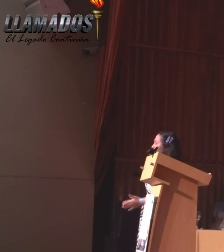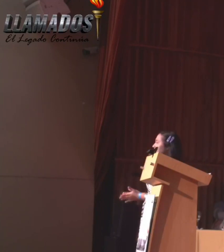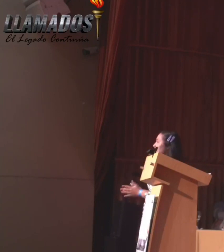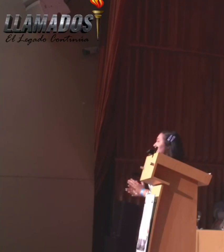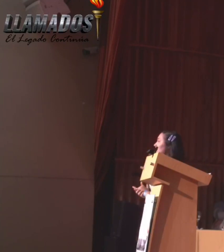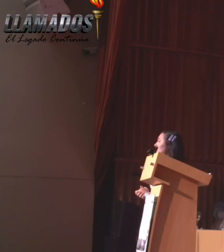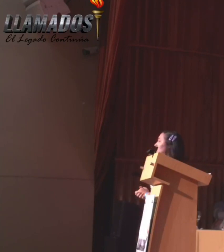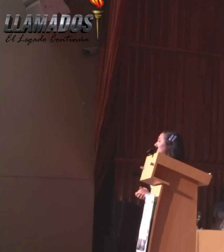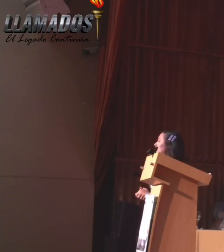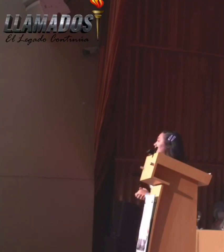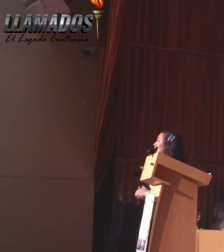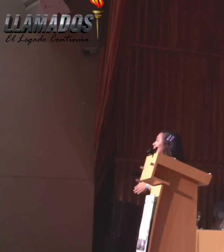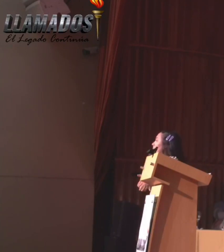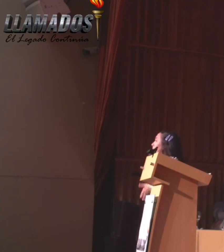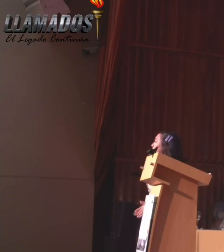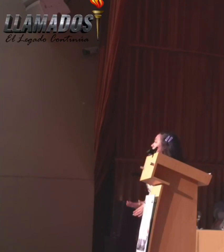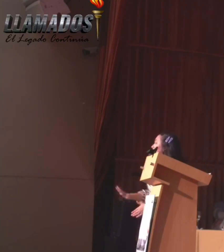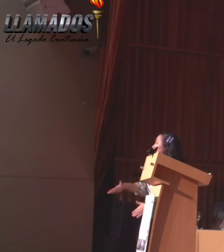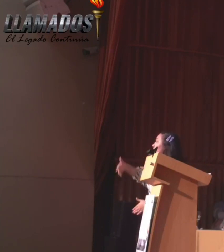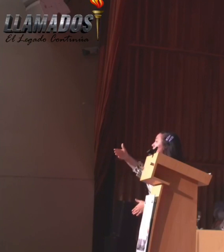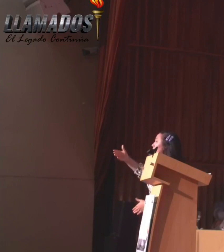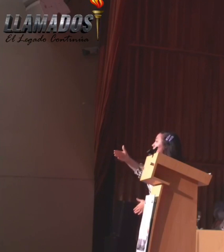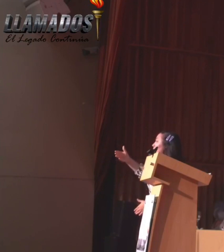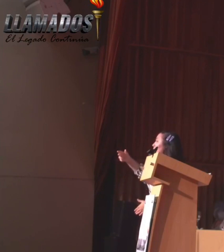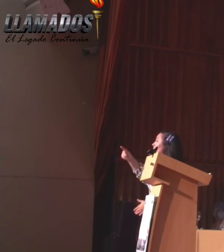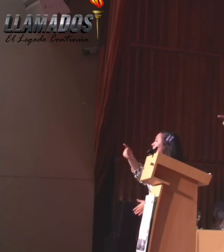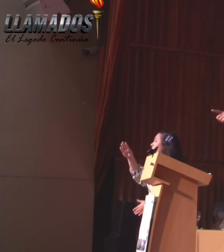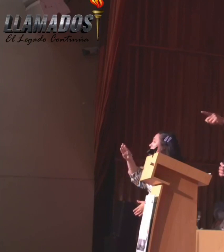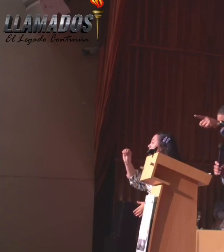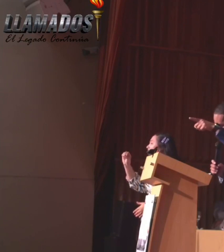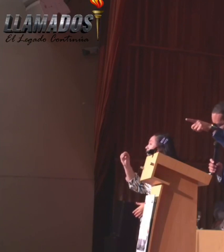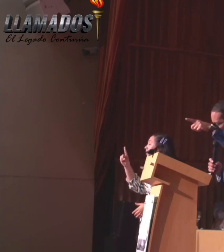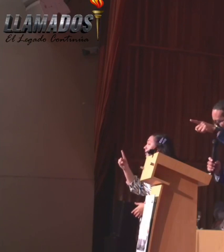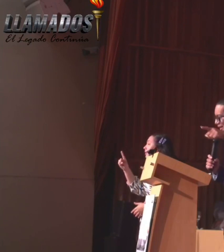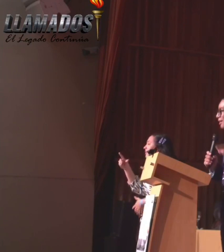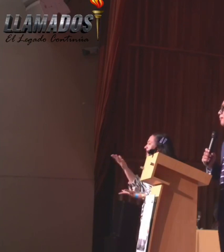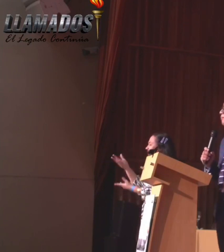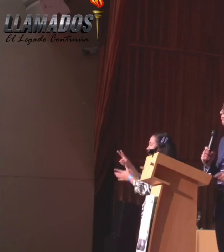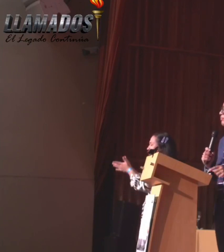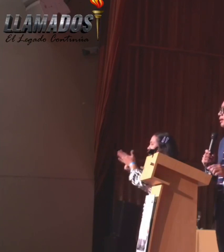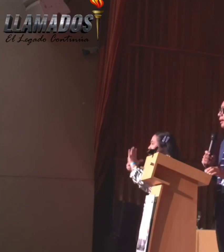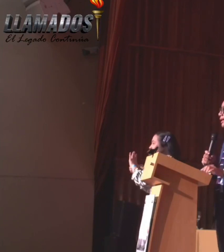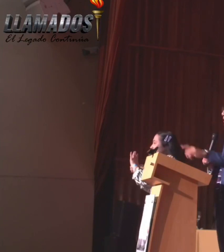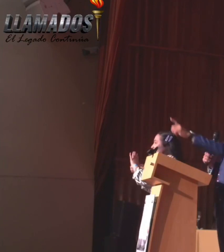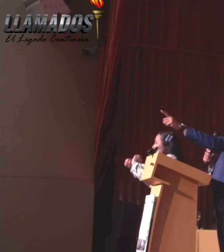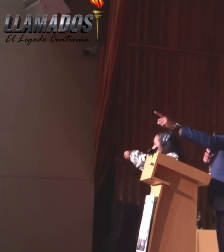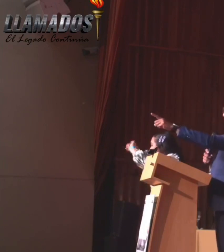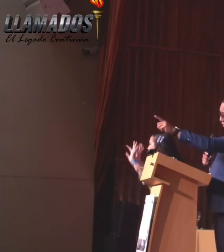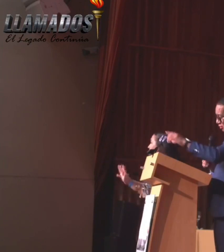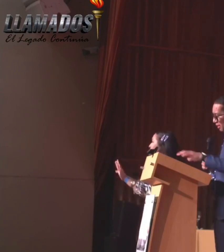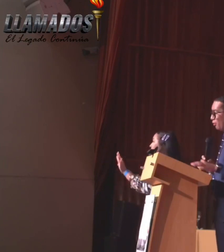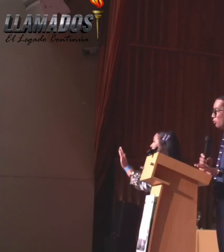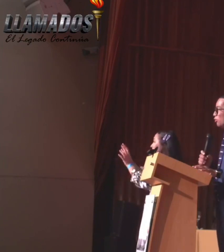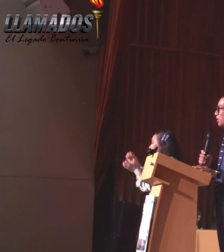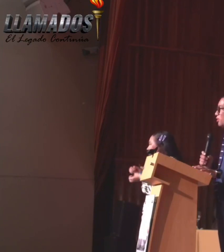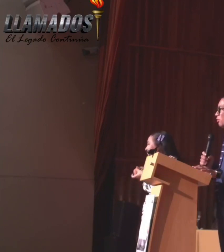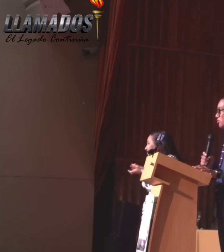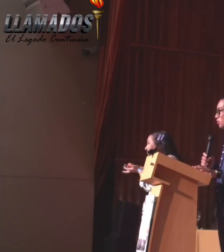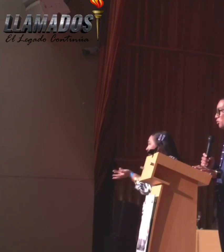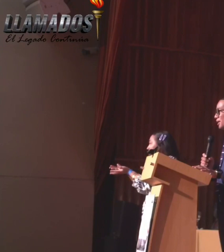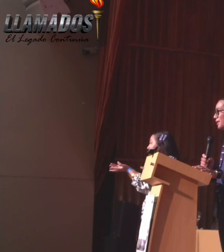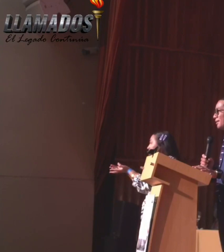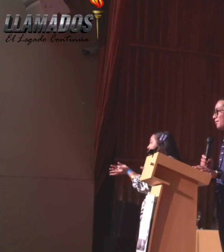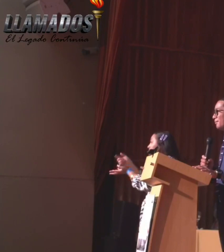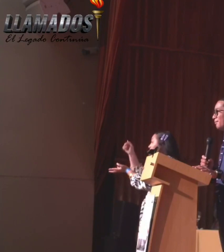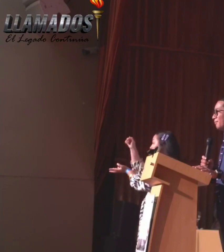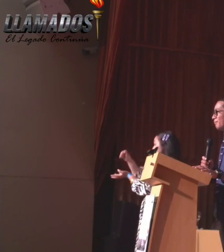vez, esa mujer dijo, Ikabod. Porque la gloria de Jehová ha sido traspasada. Ese día que nació Ikabod murieron los hijos